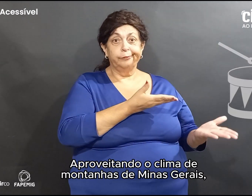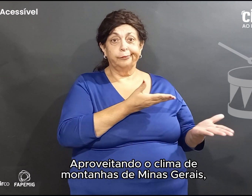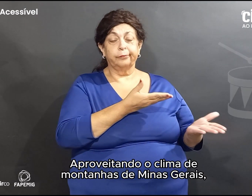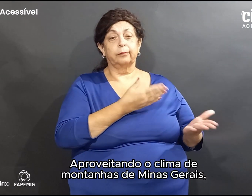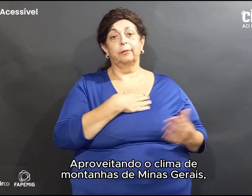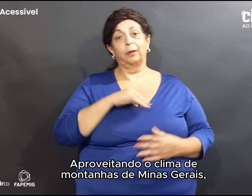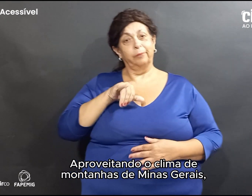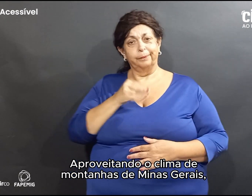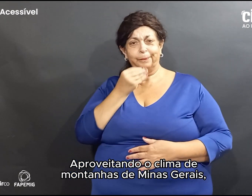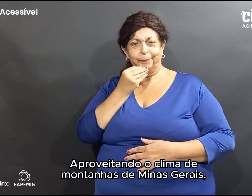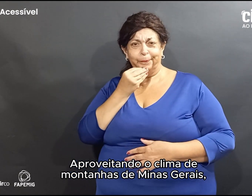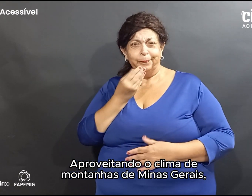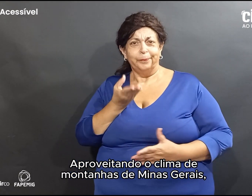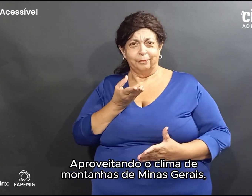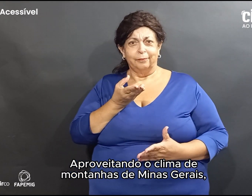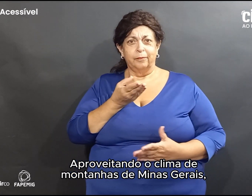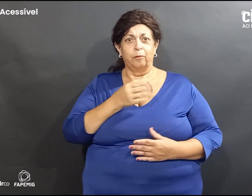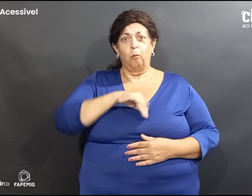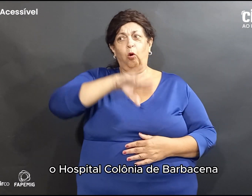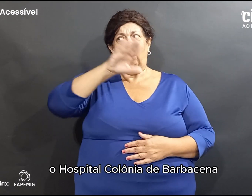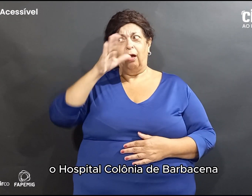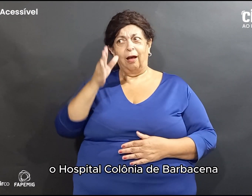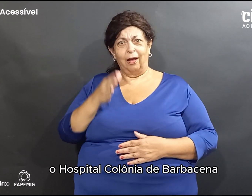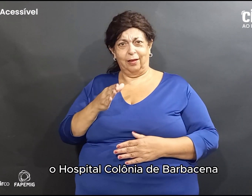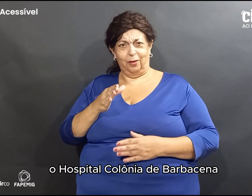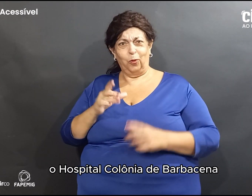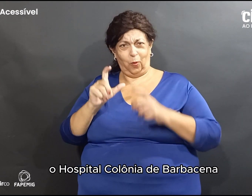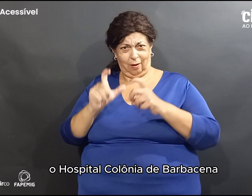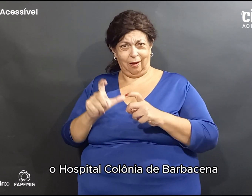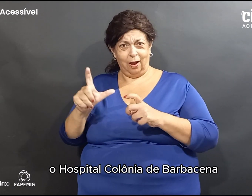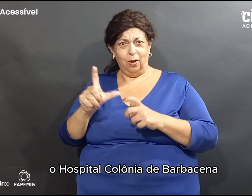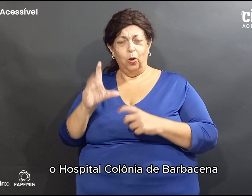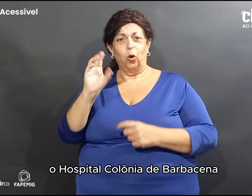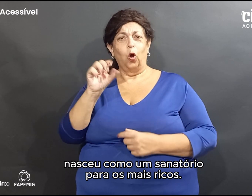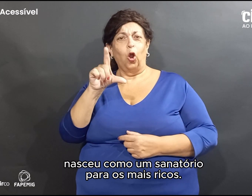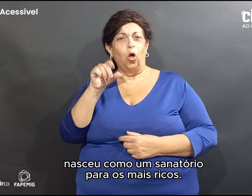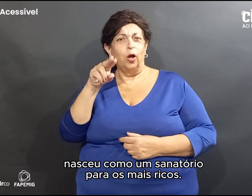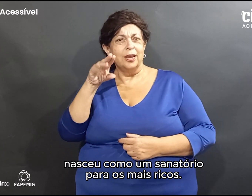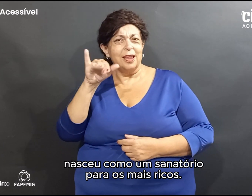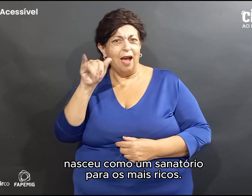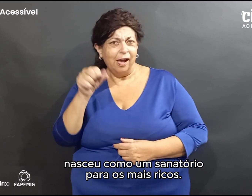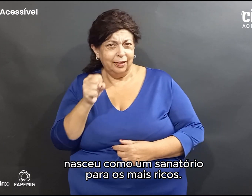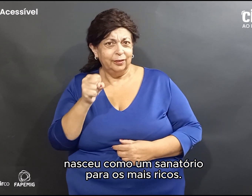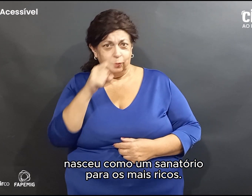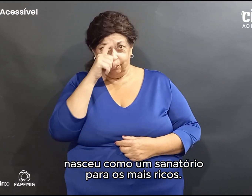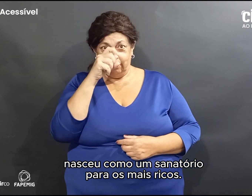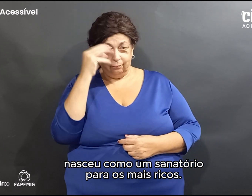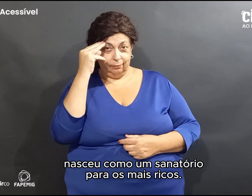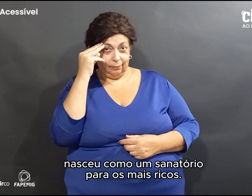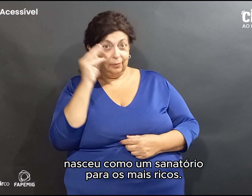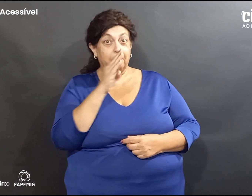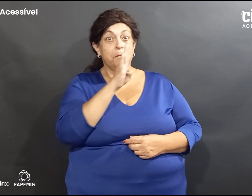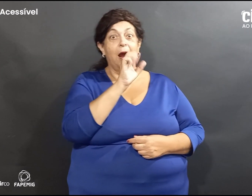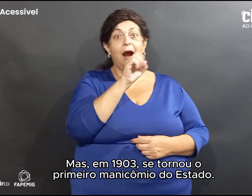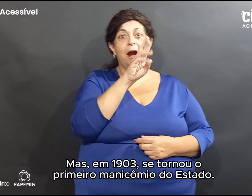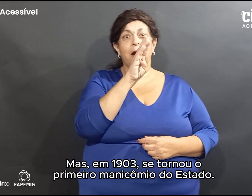Aproveitando o clima de montanhas de Minas Gerais, o Hospital Colônia de Barbacena nasceu como um sanatório para os mais ricos, mas,